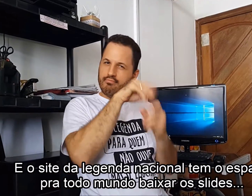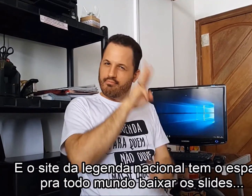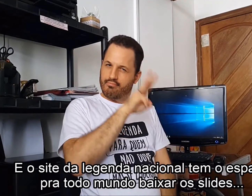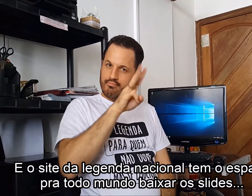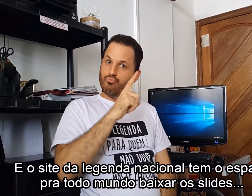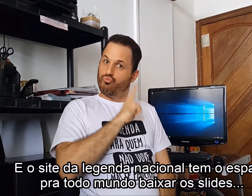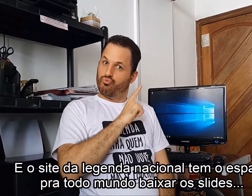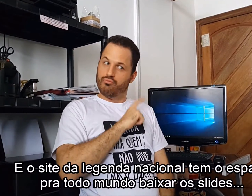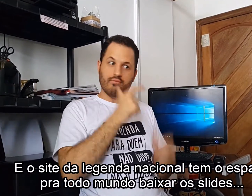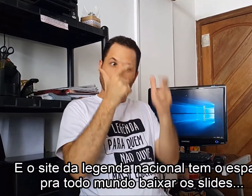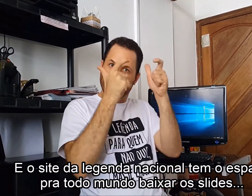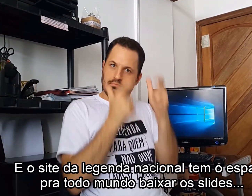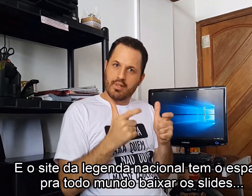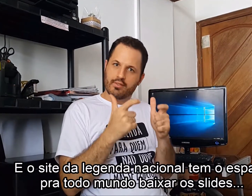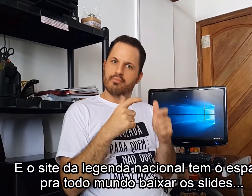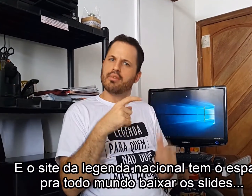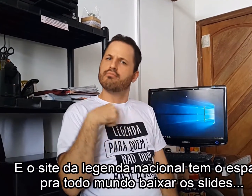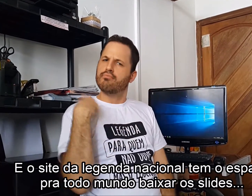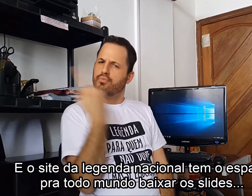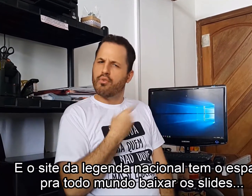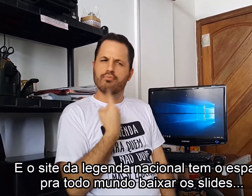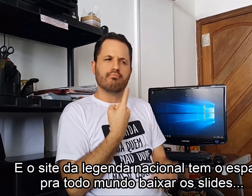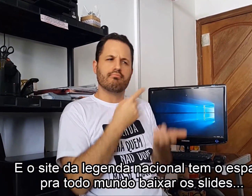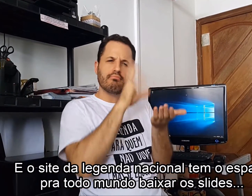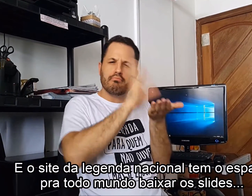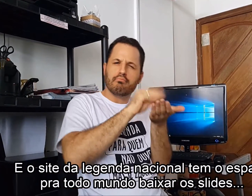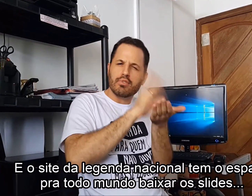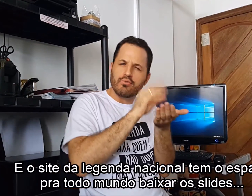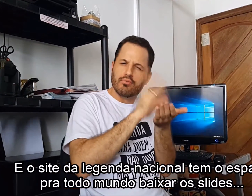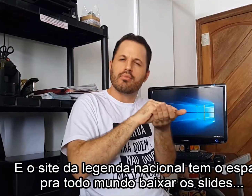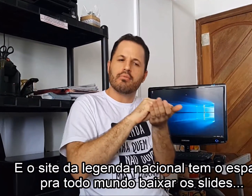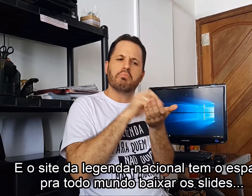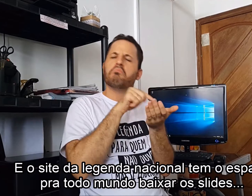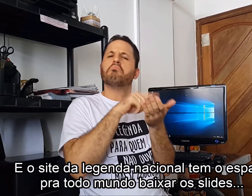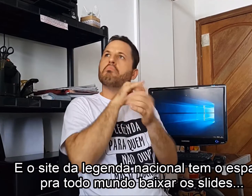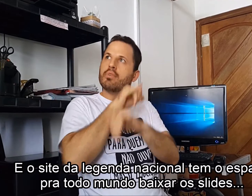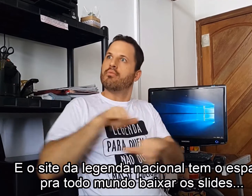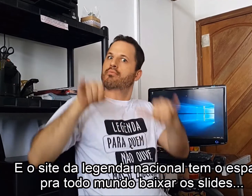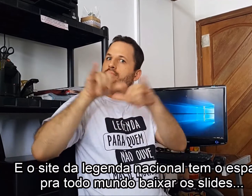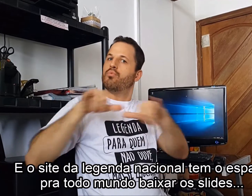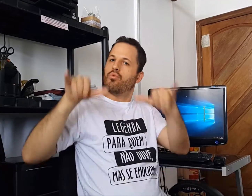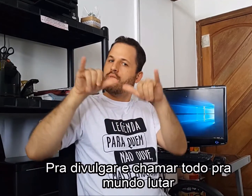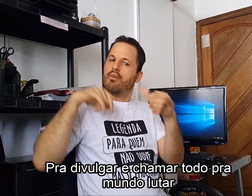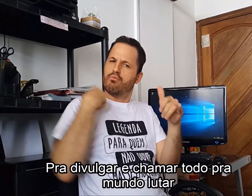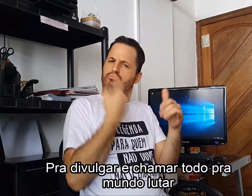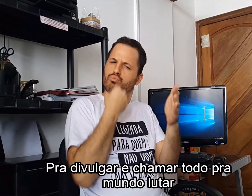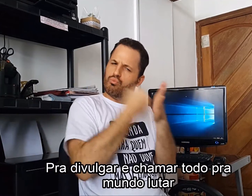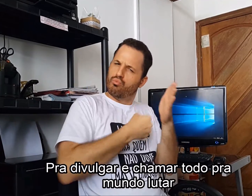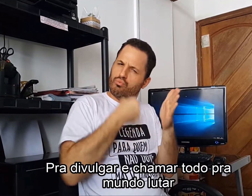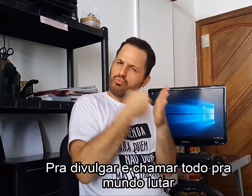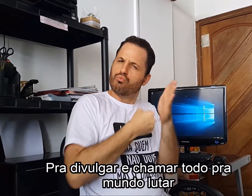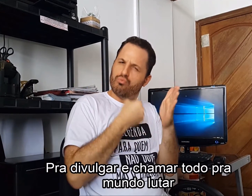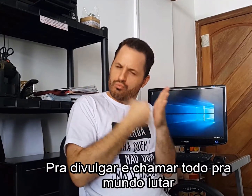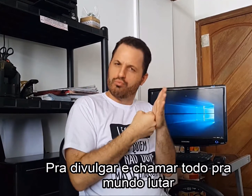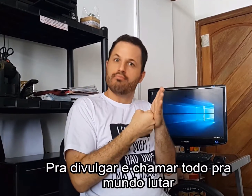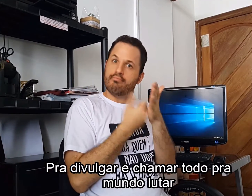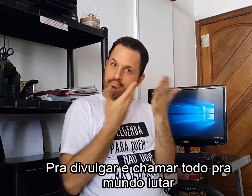www.legal.com.br e o site da legenda Nacional tem o espaço para todo mundo baixar os